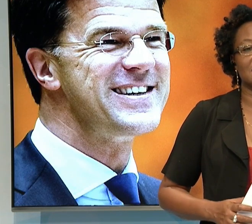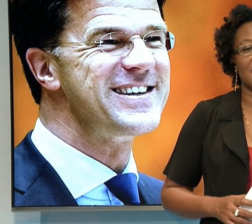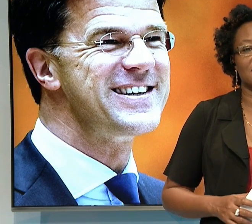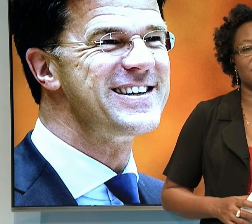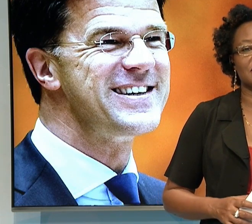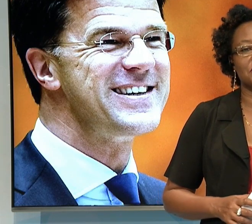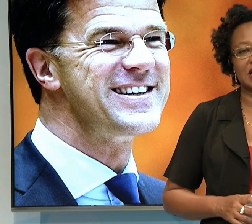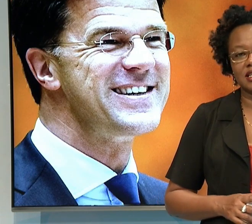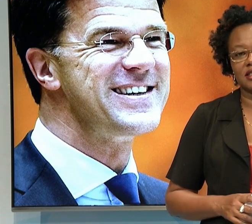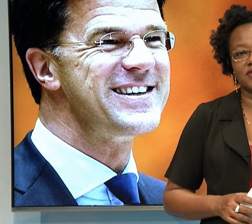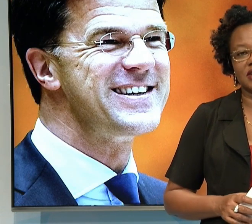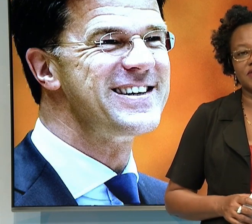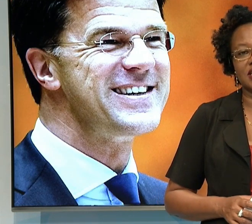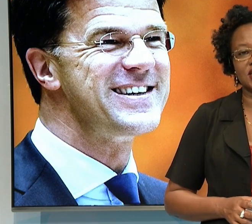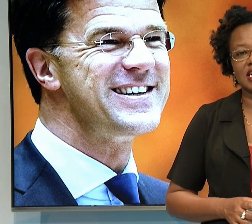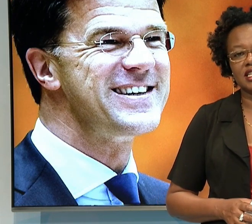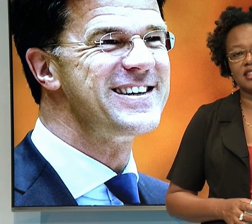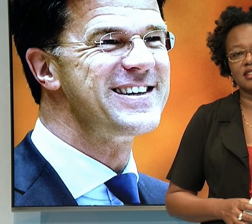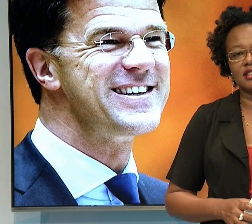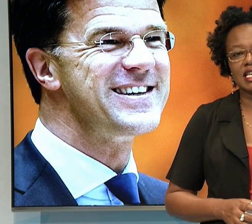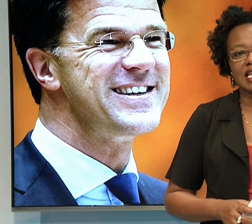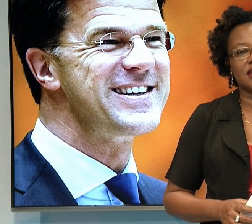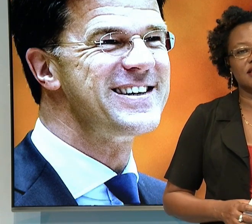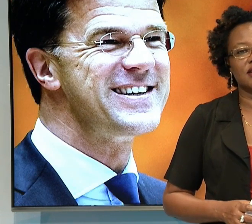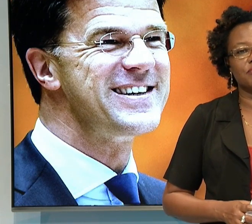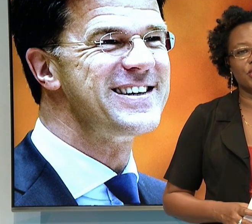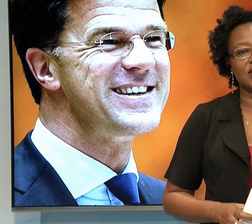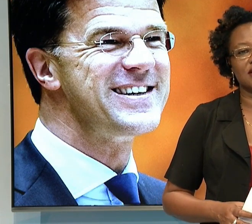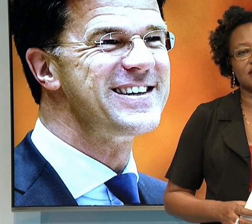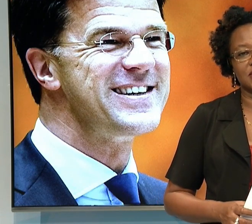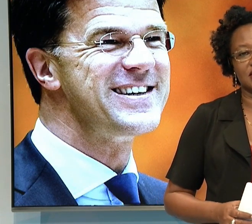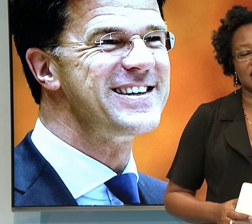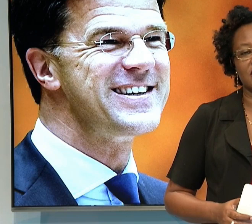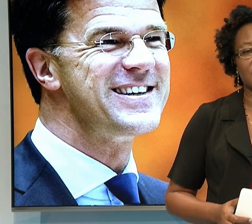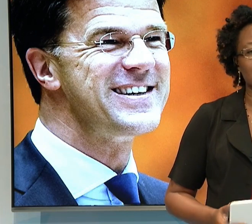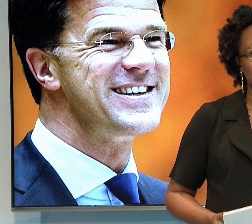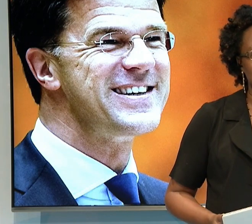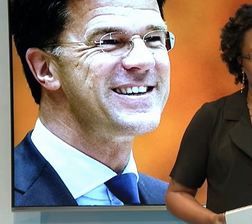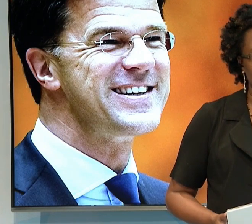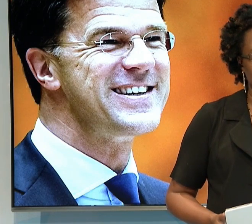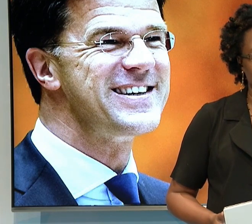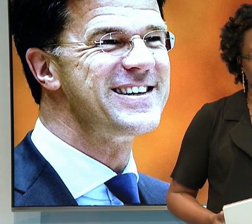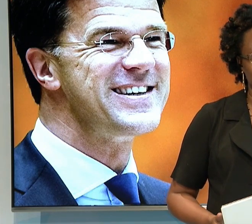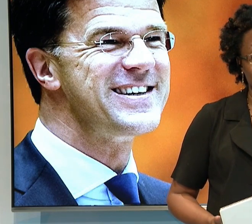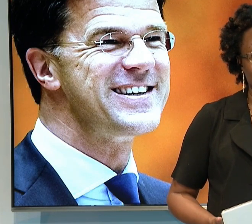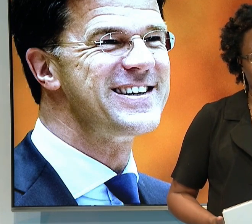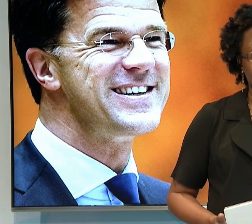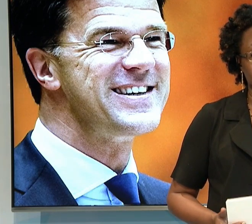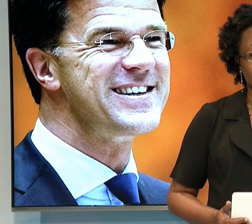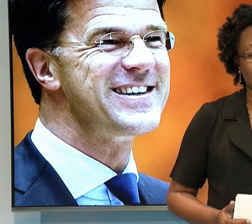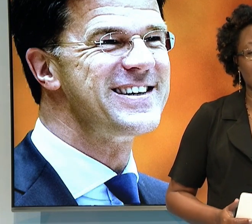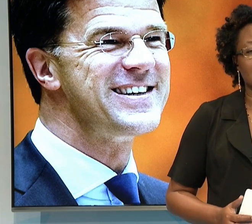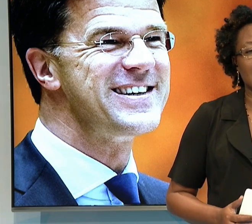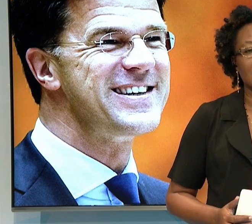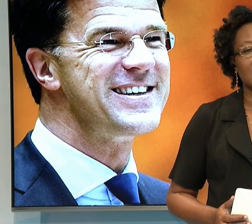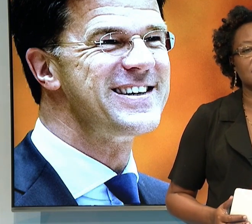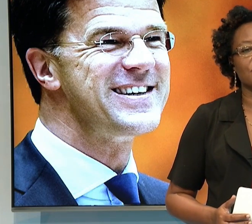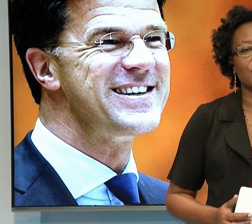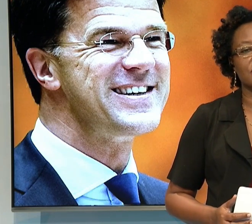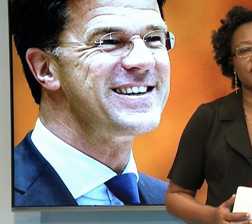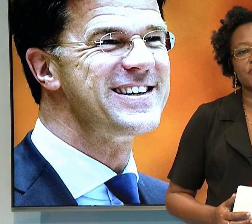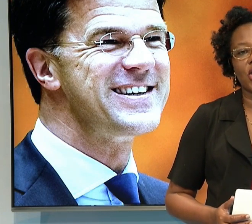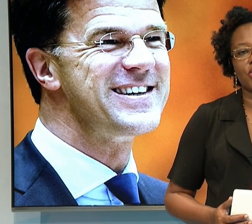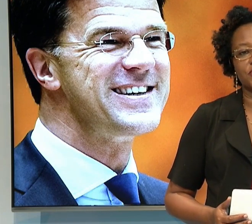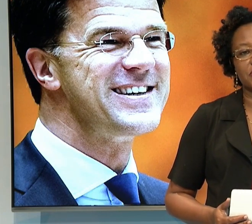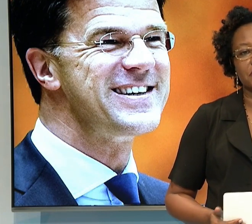dat in het kader van het beheersen van de financiële crisis de buitenlandse missie geëvalueerd zullen worden. Nagegaan